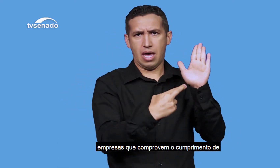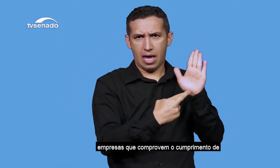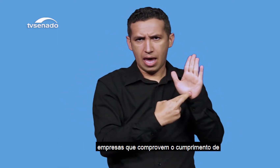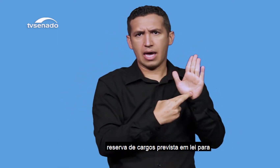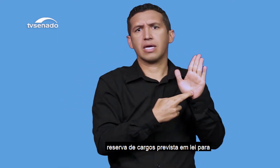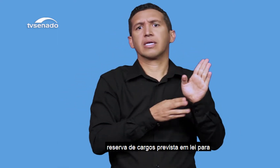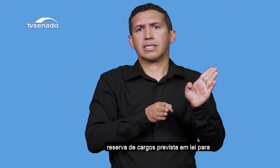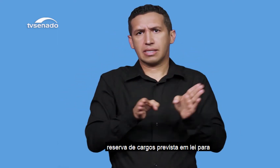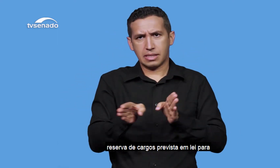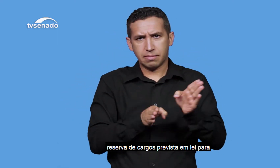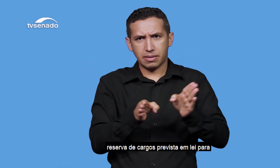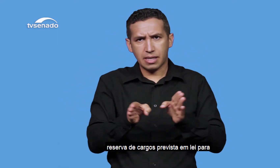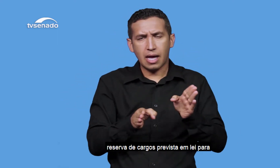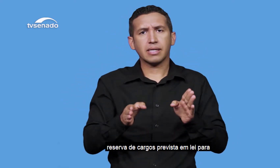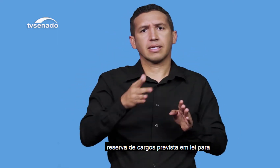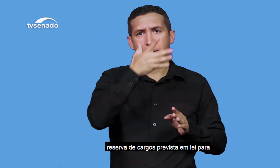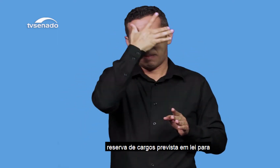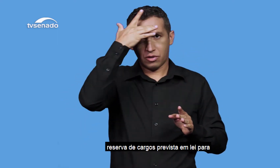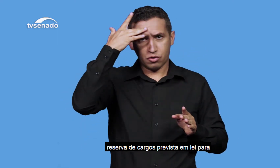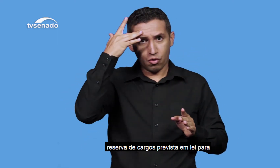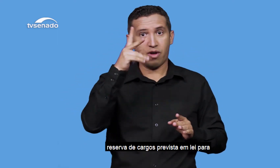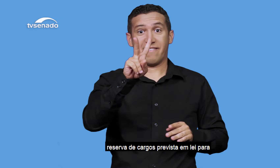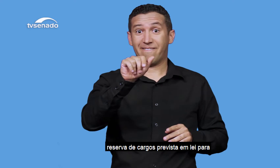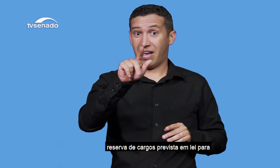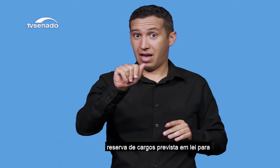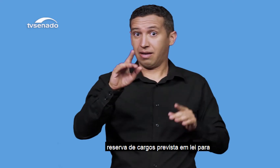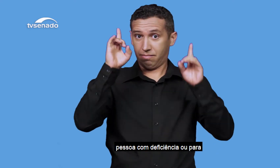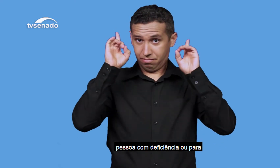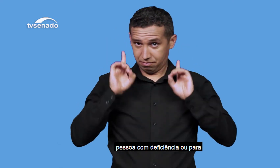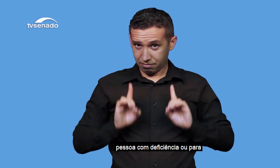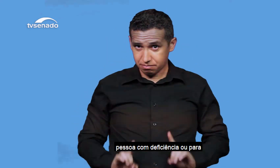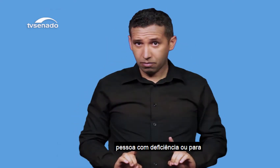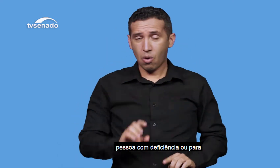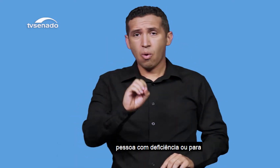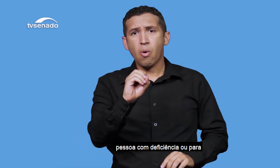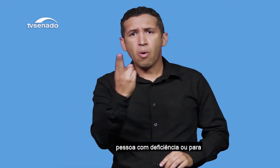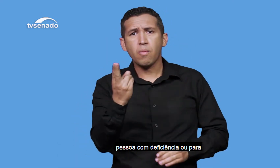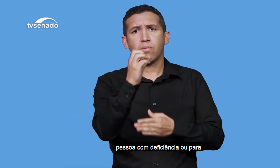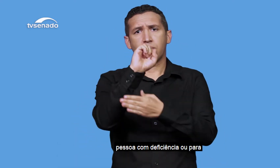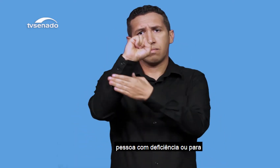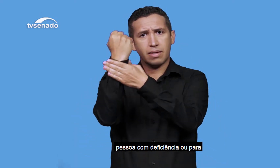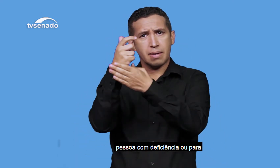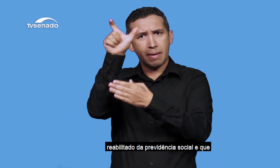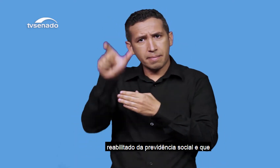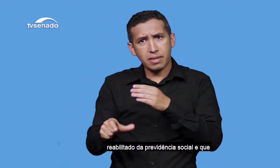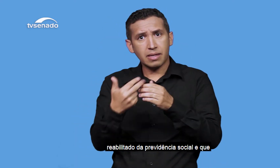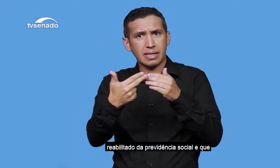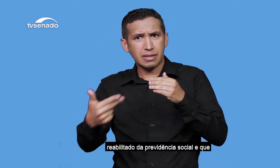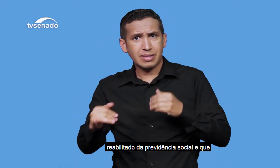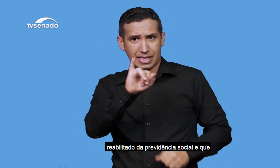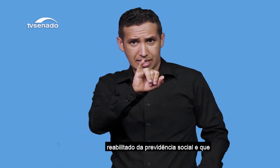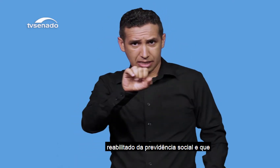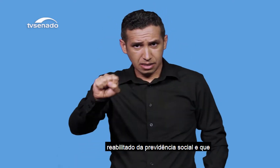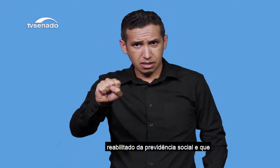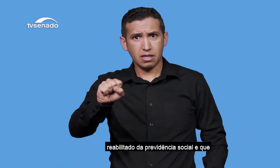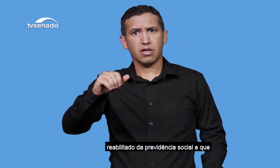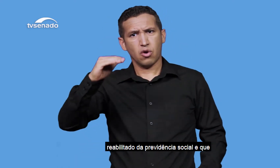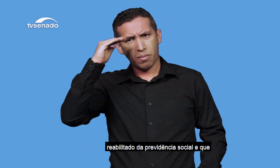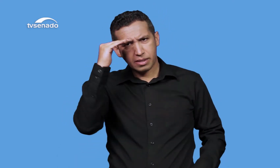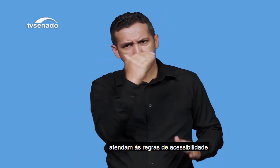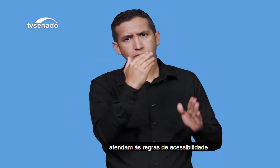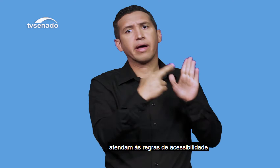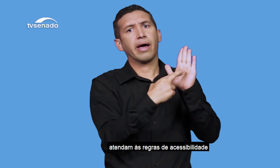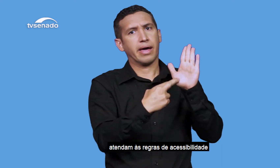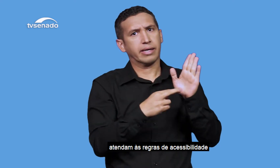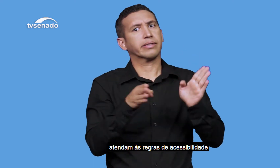de reserva de cargos prevista em lei para pessoa com deficiência ou para reabilitado da previdência social